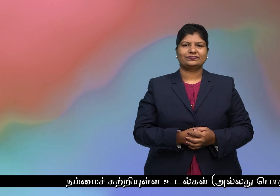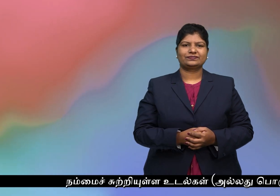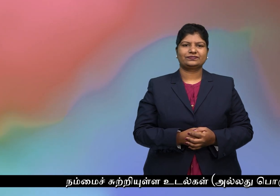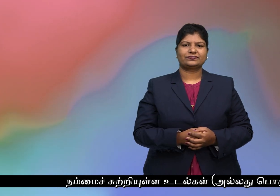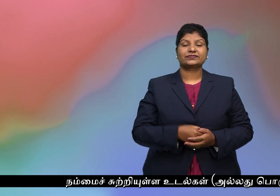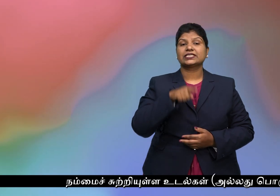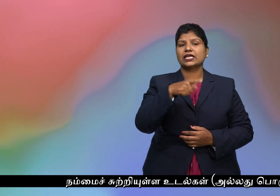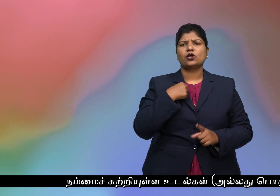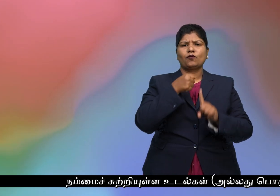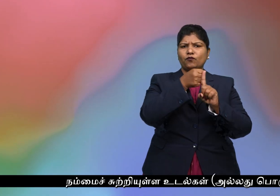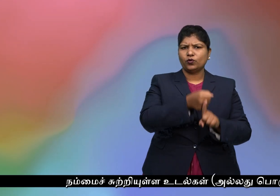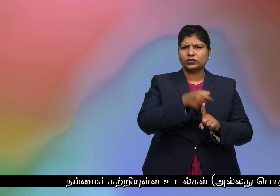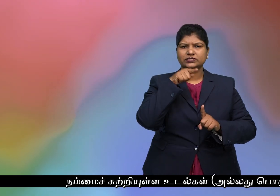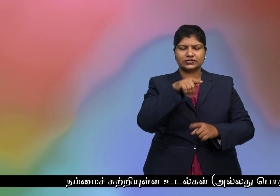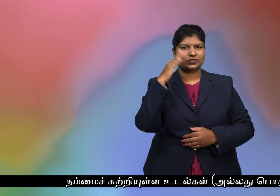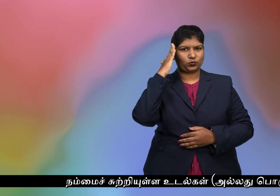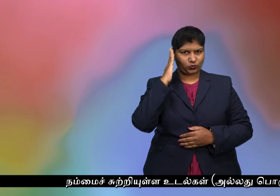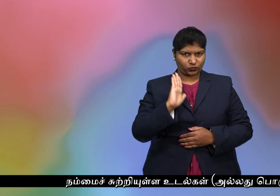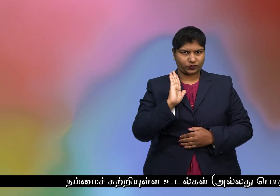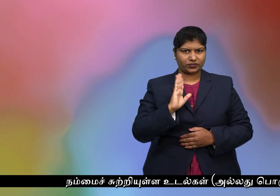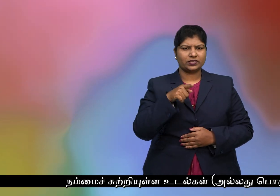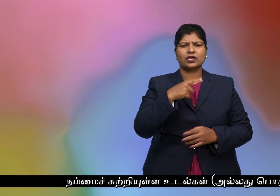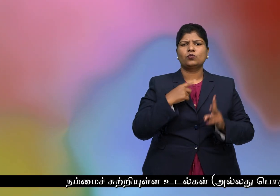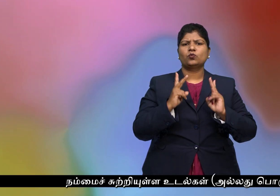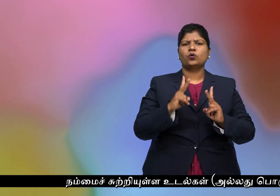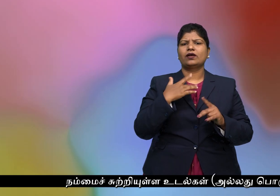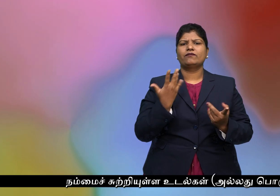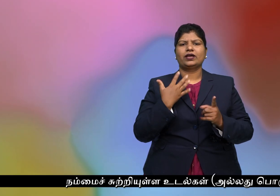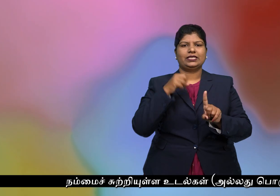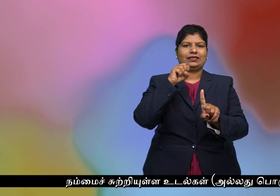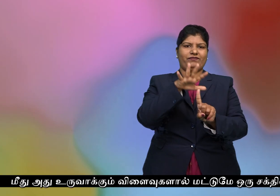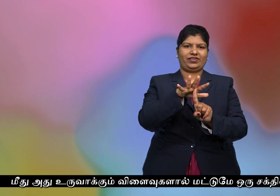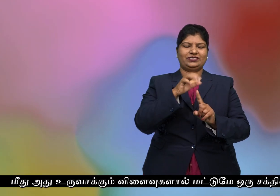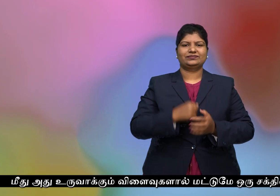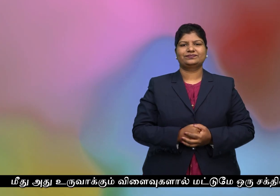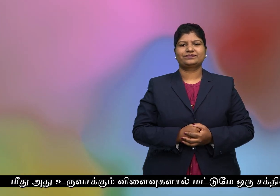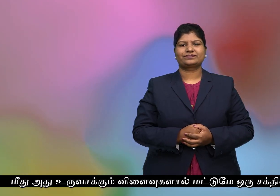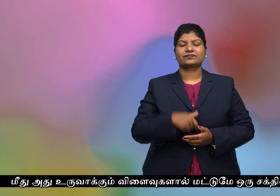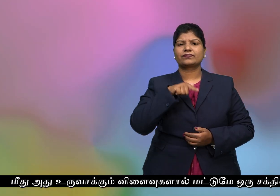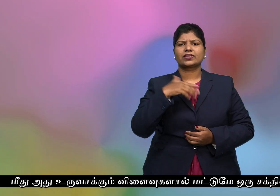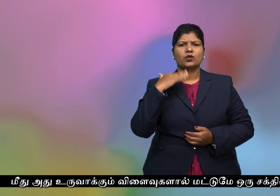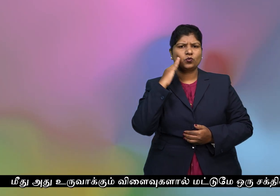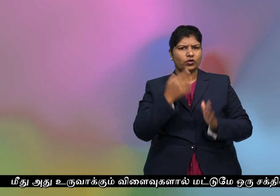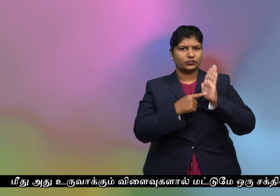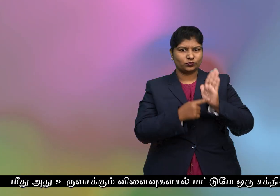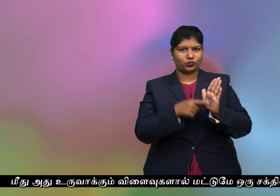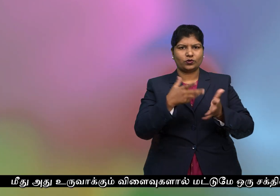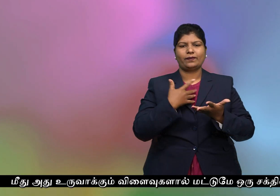நம்மை சுற்றியுள்ள உடல்கள் அல்லது பொருள்கள் மீது அது உருவாகும் விளைவுகளால்